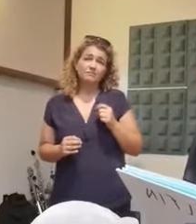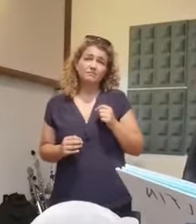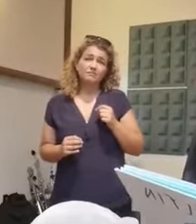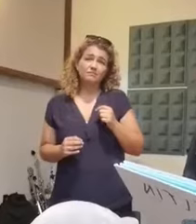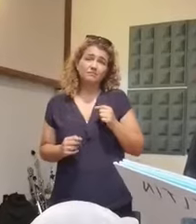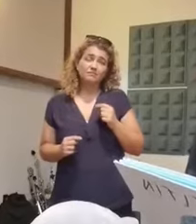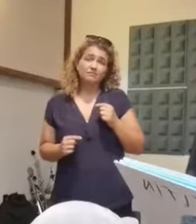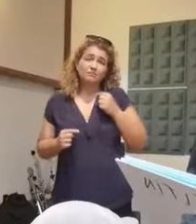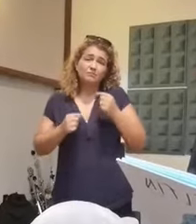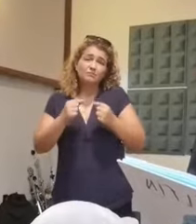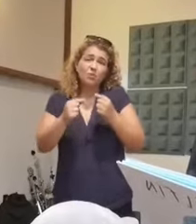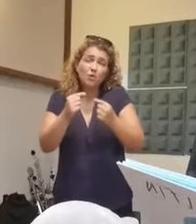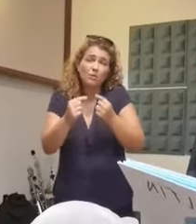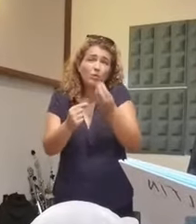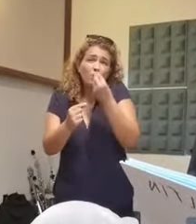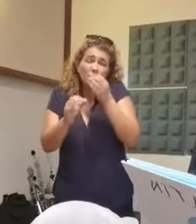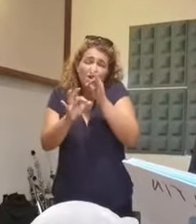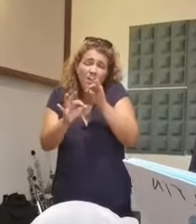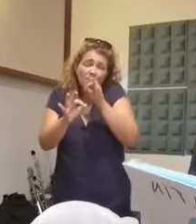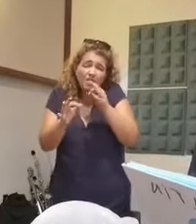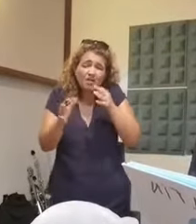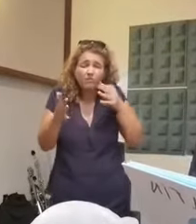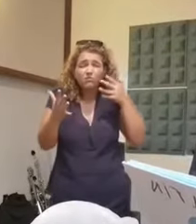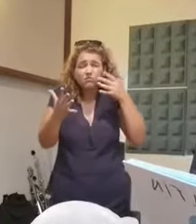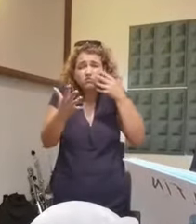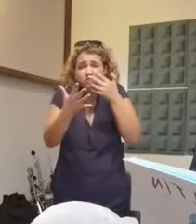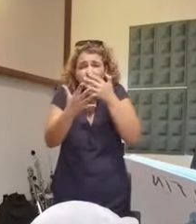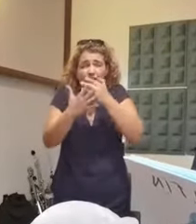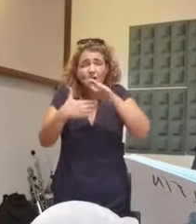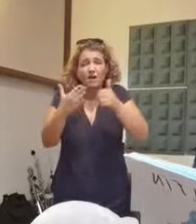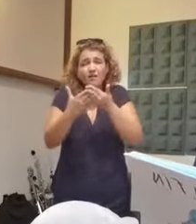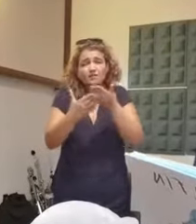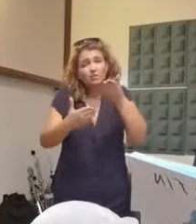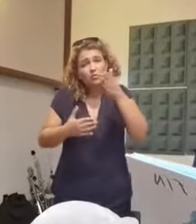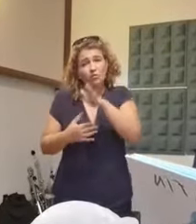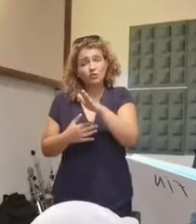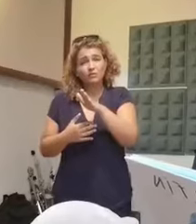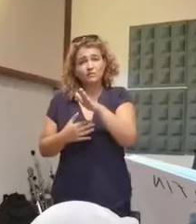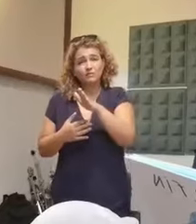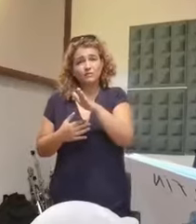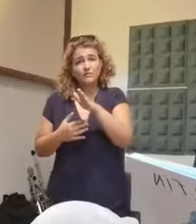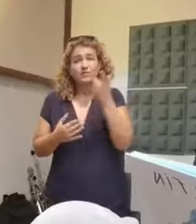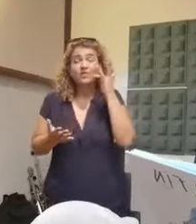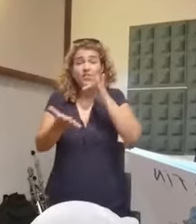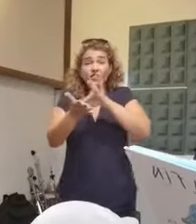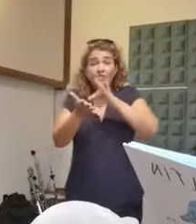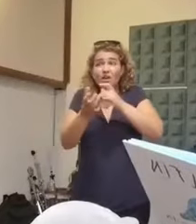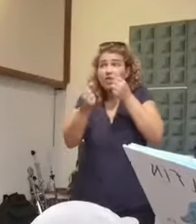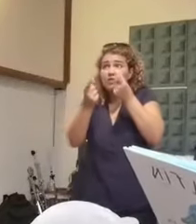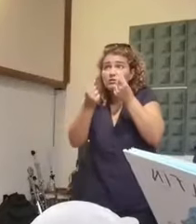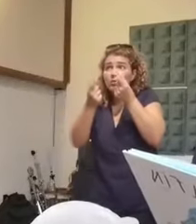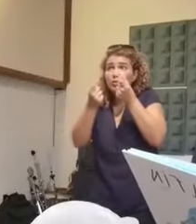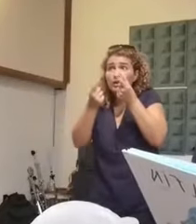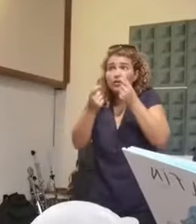El día que descubrieron que Delfín se había marchado fue el más silencioso